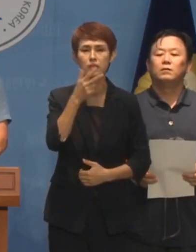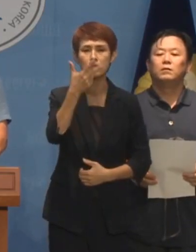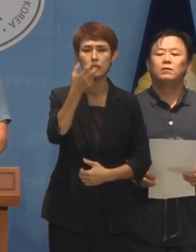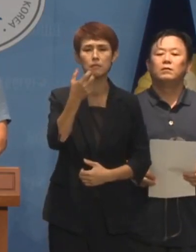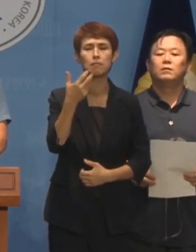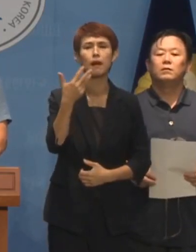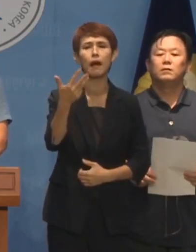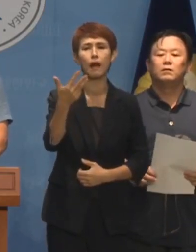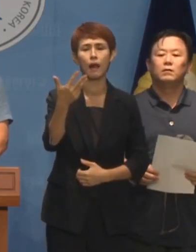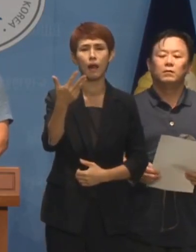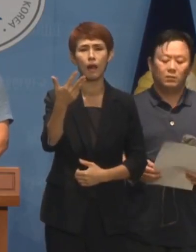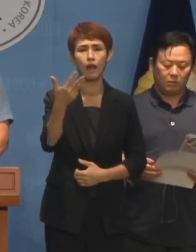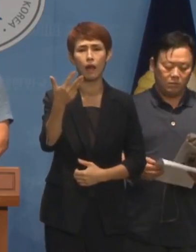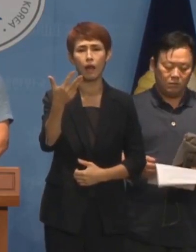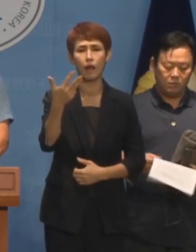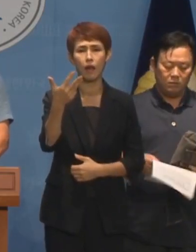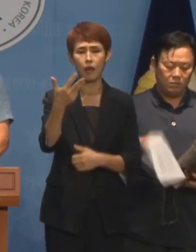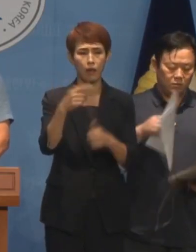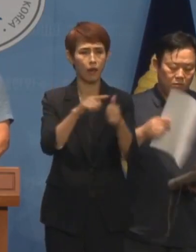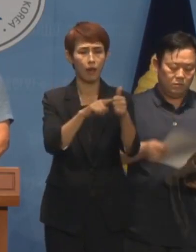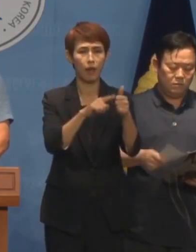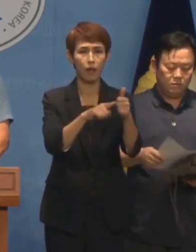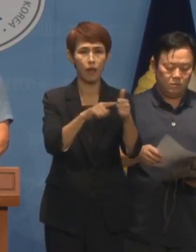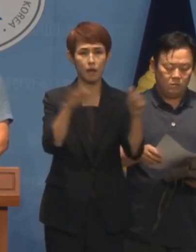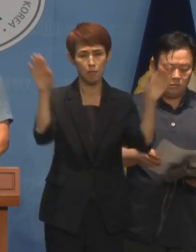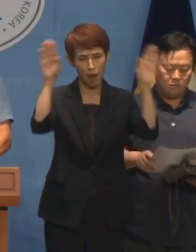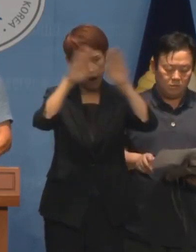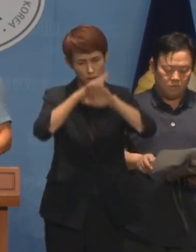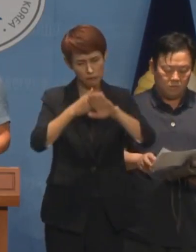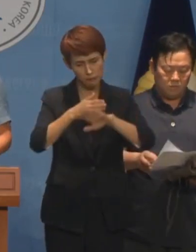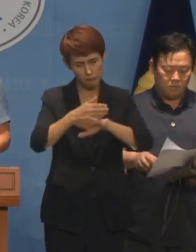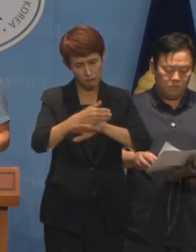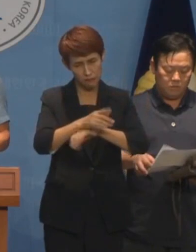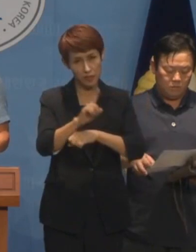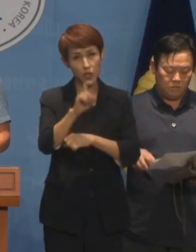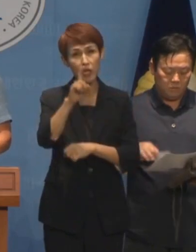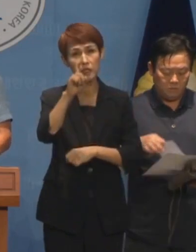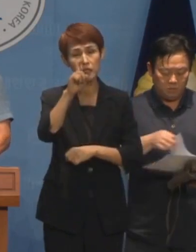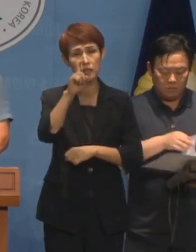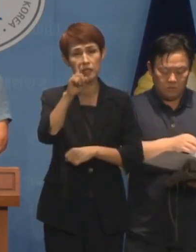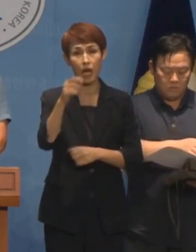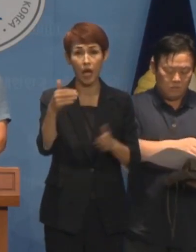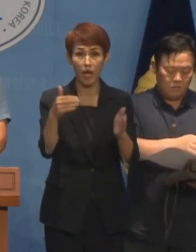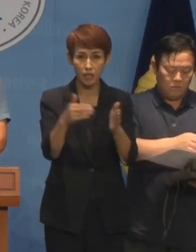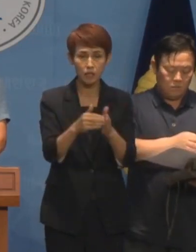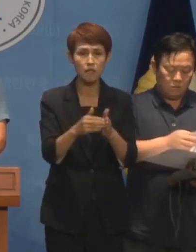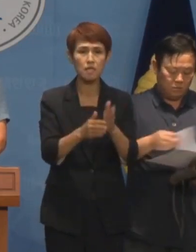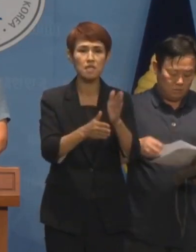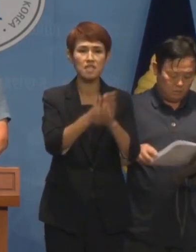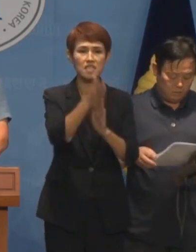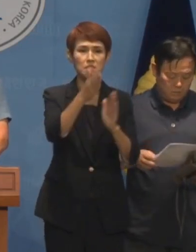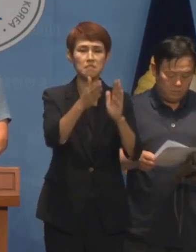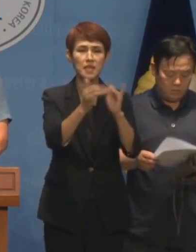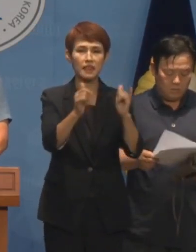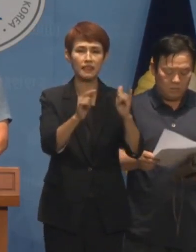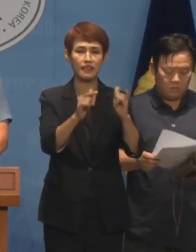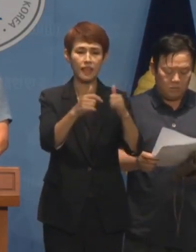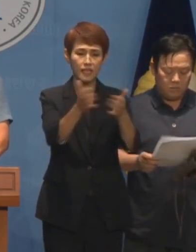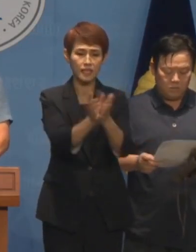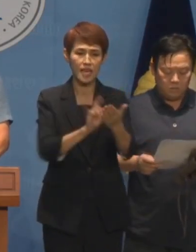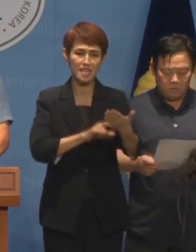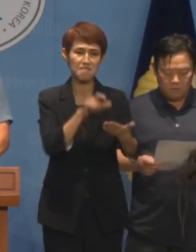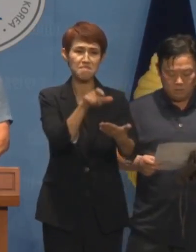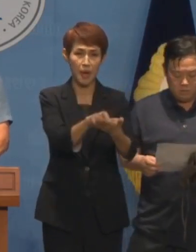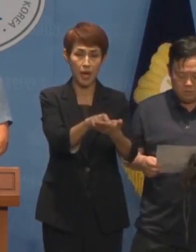노인 어르신을 저녁 11시가 되도록 시국 강연회 주최 시민단체에 이름을 올렸다는 이유로